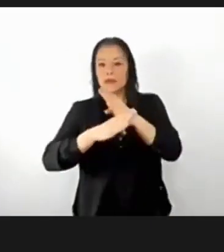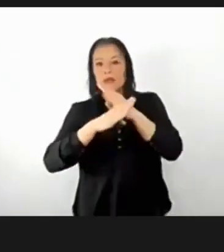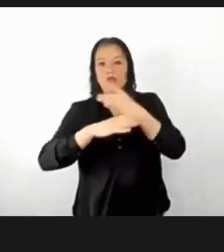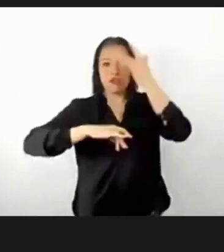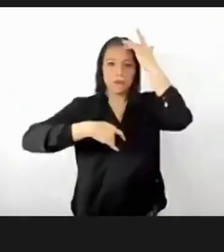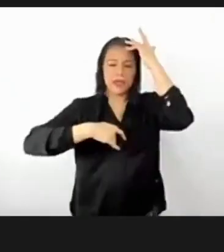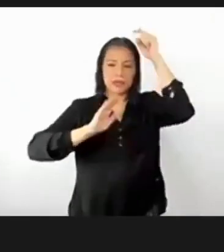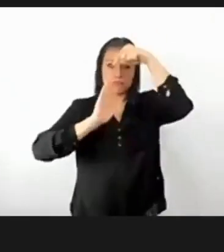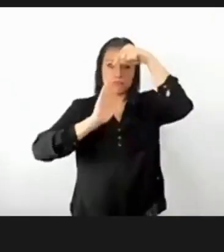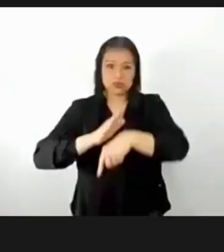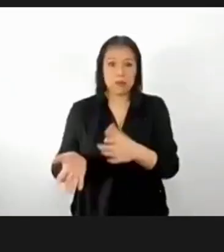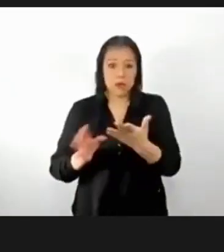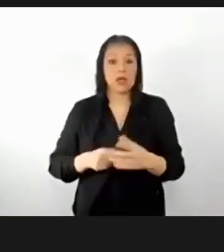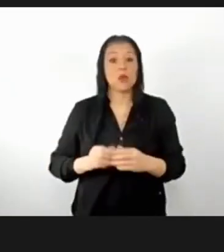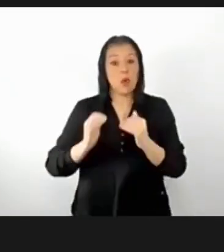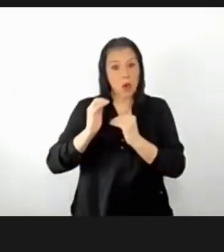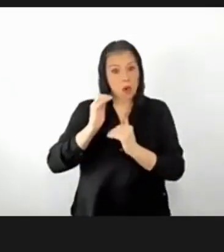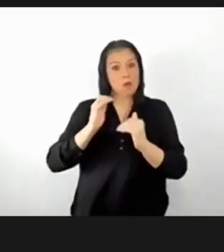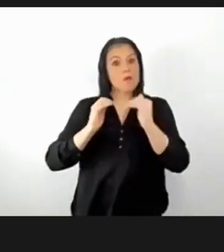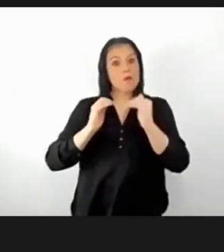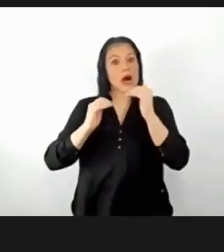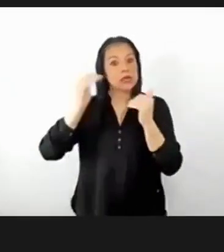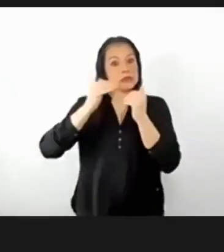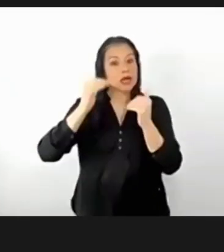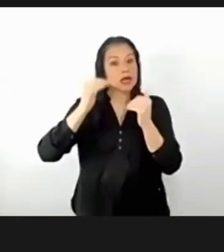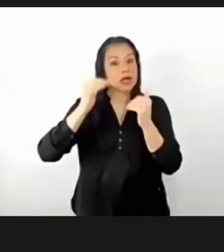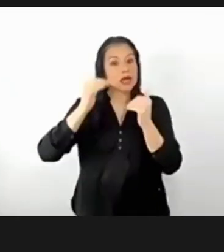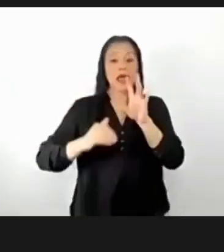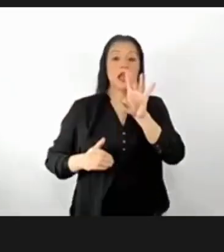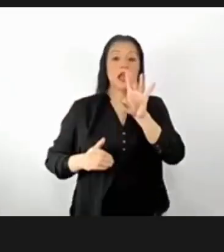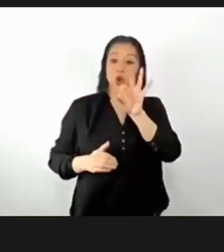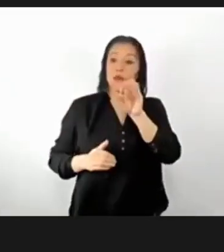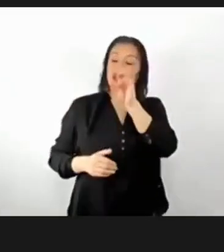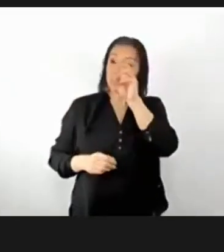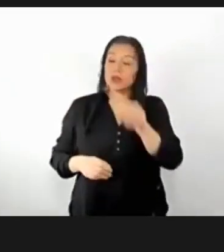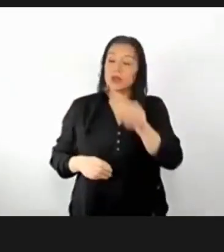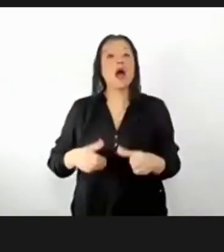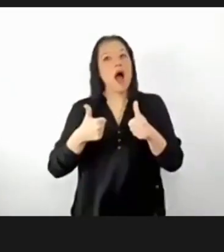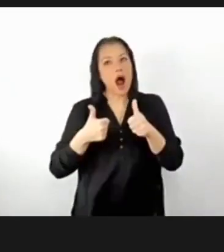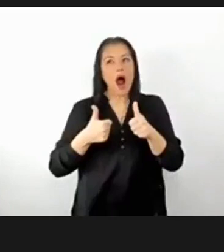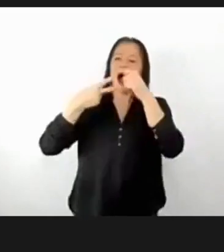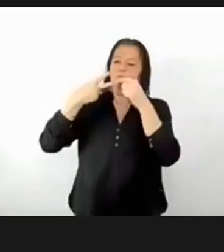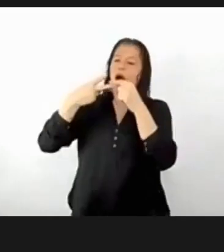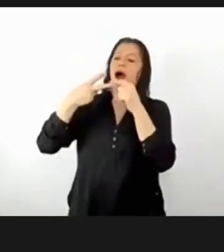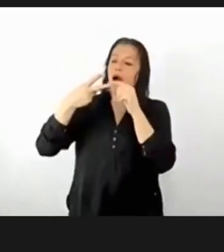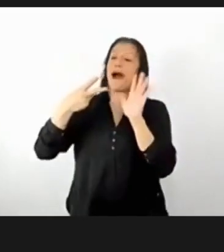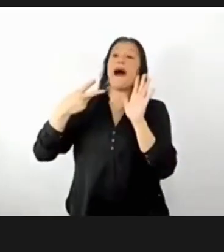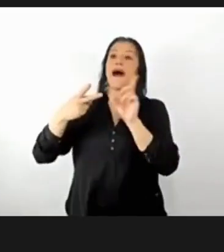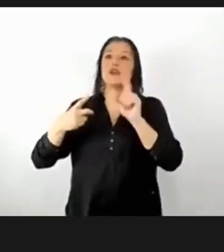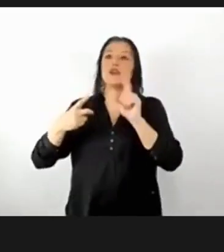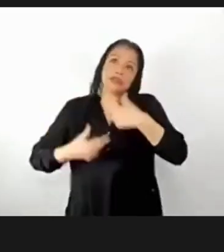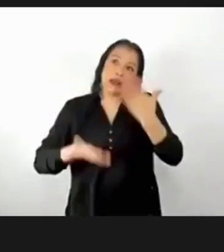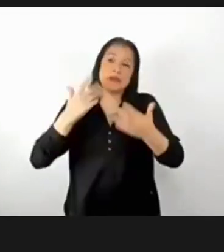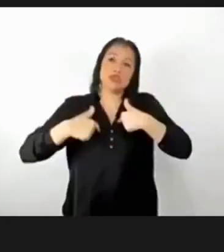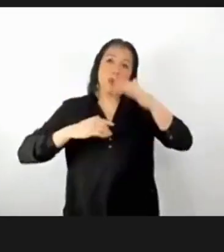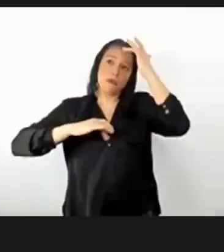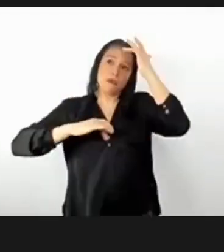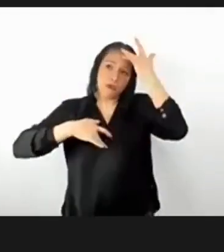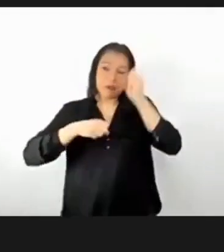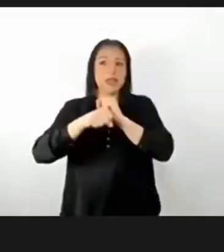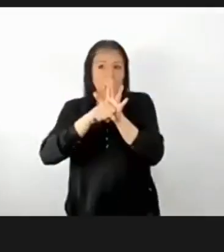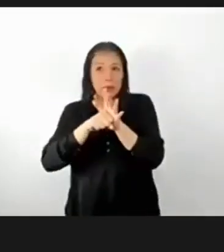muerte es muy alta, es casi del 90%. Ah, ahora sí cambió la cosa. Entonces esa vacuna de repente